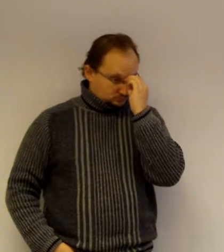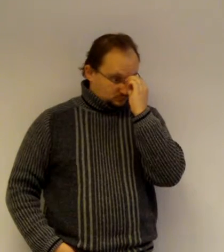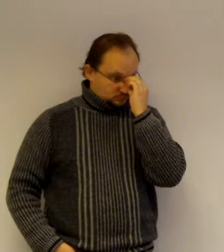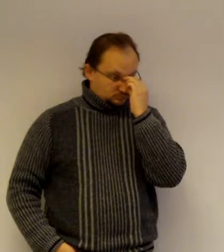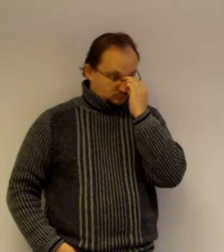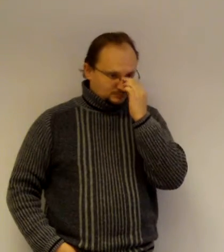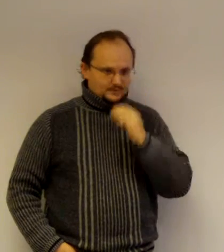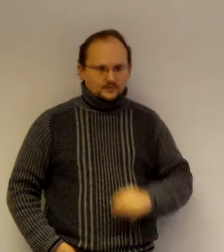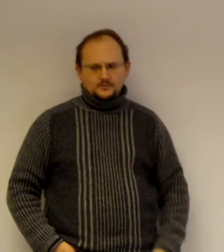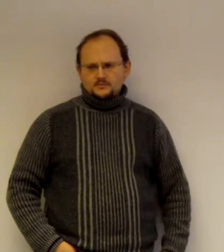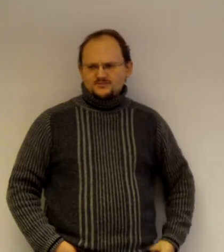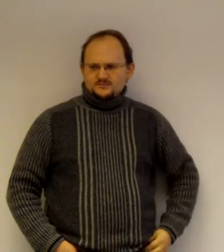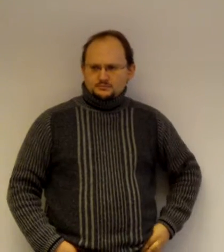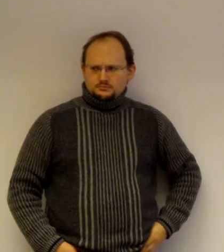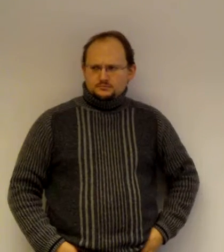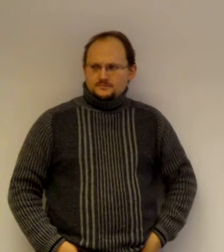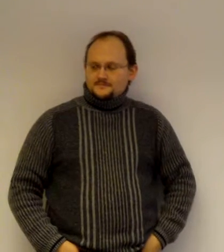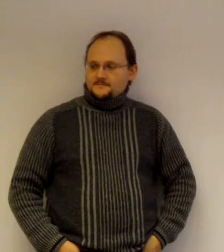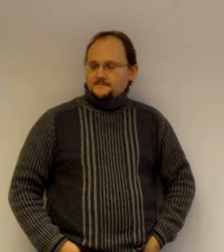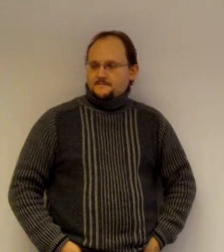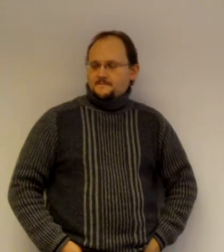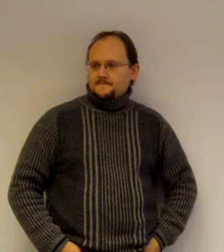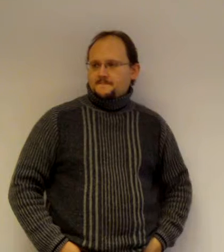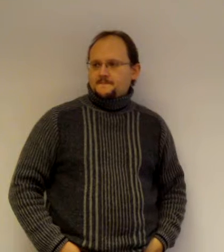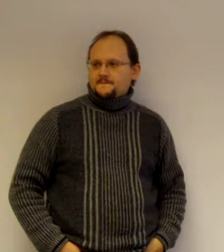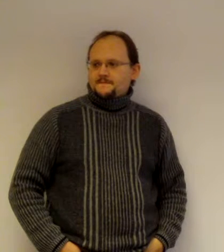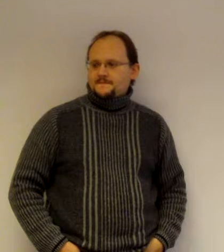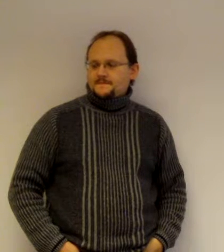Is it you get? Sorry. Would you mind running? Yeah, sure.